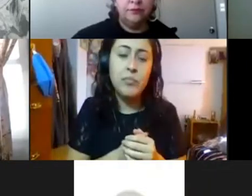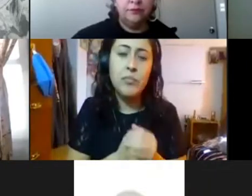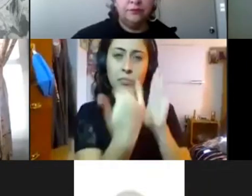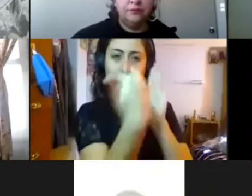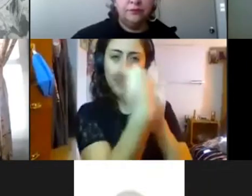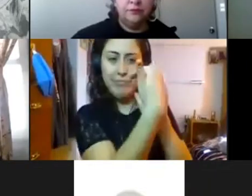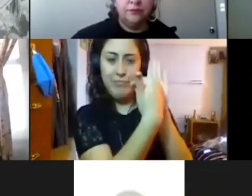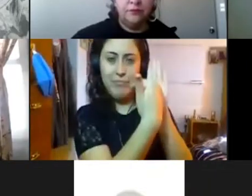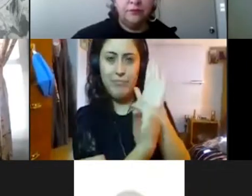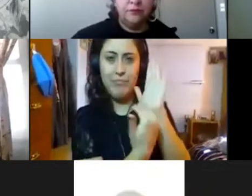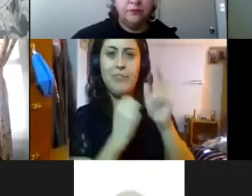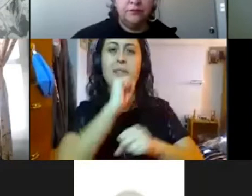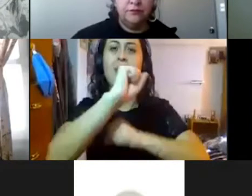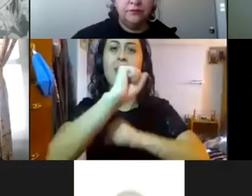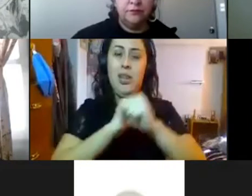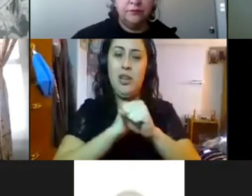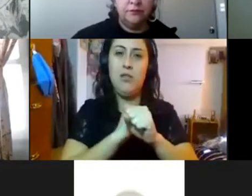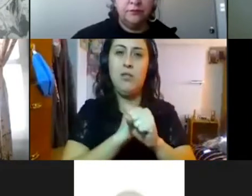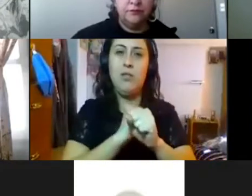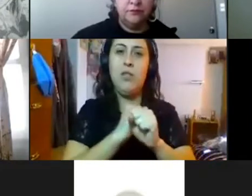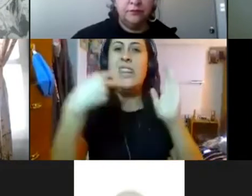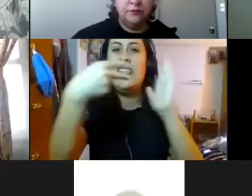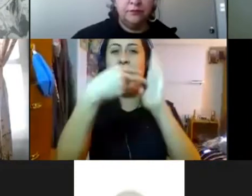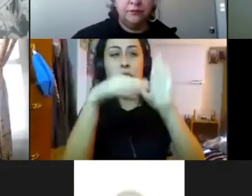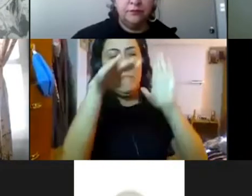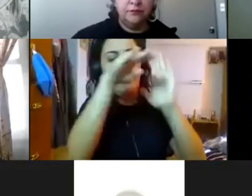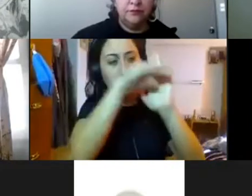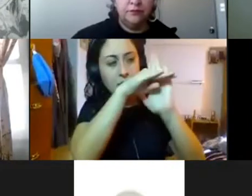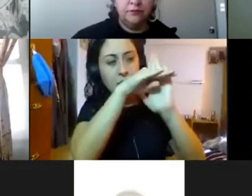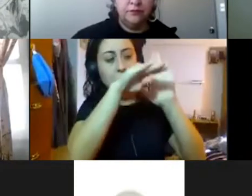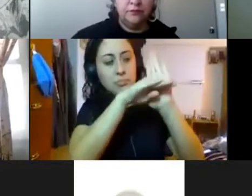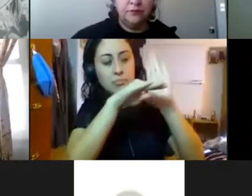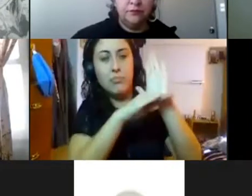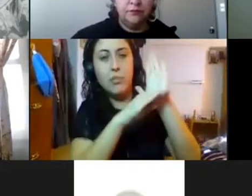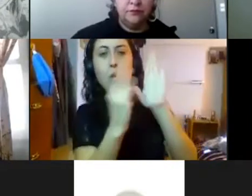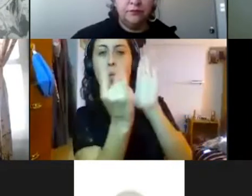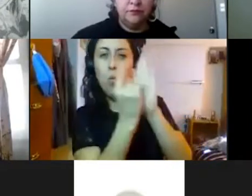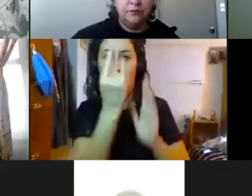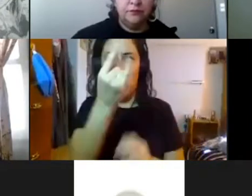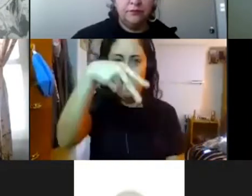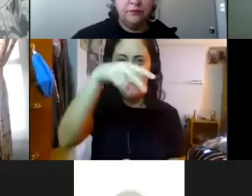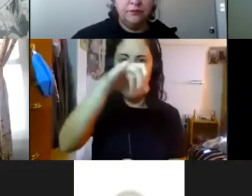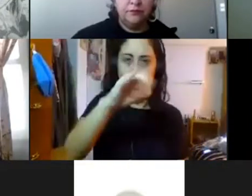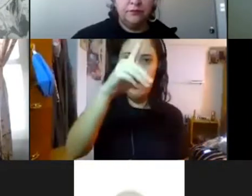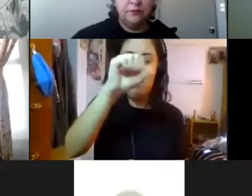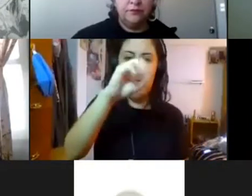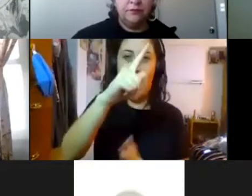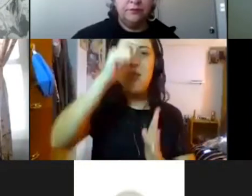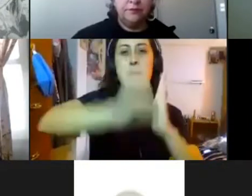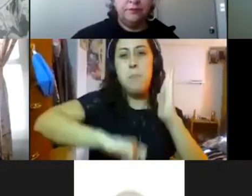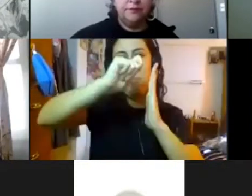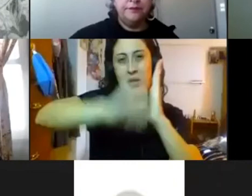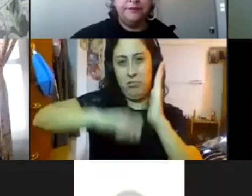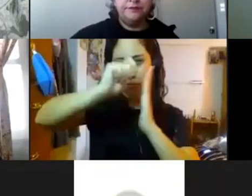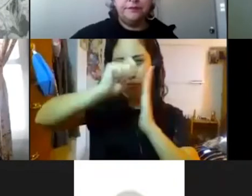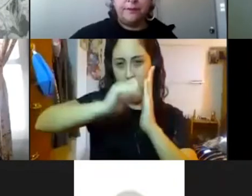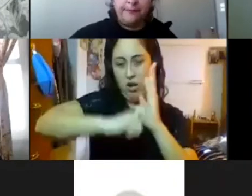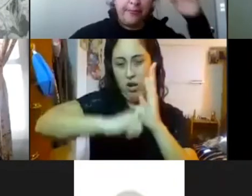que está dividido en unidades temáticas mensuales. Esas unidades temáticas mensuales